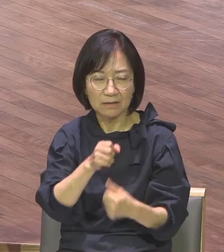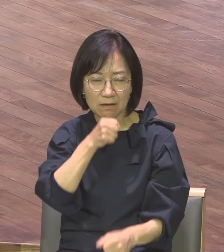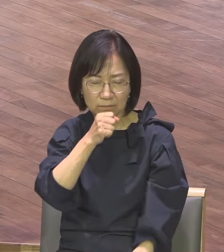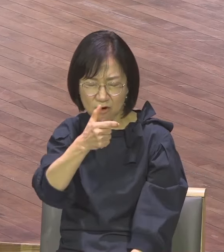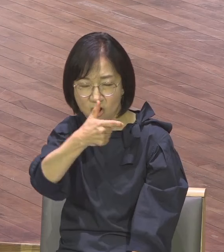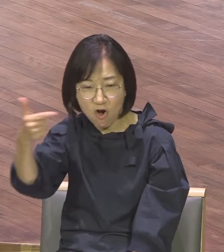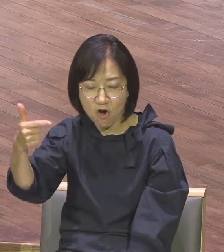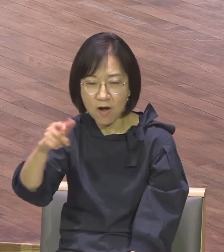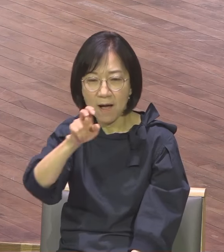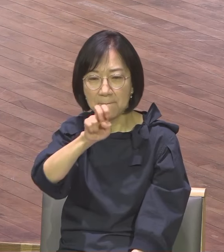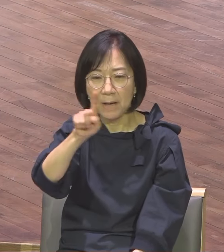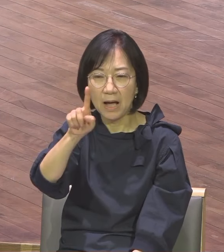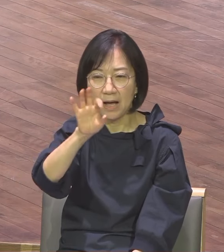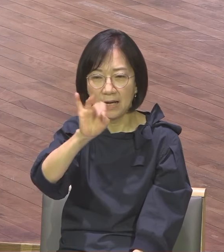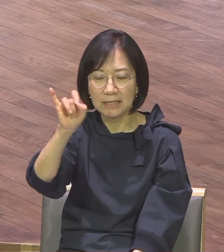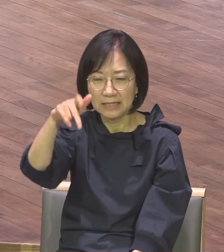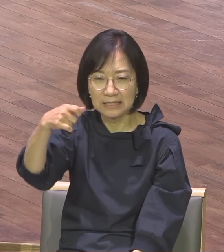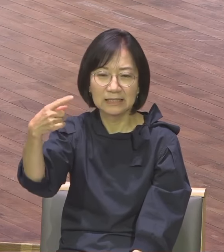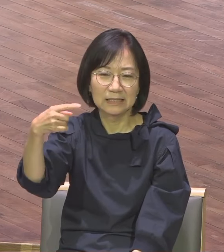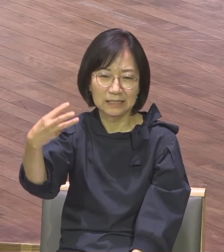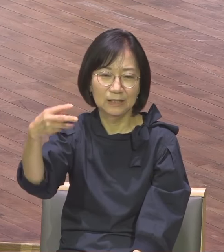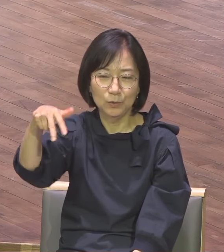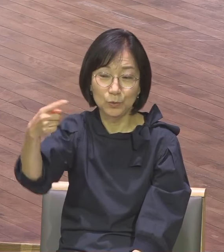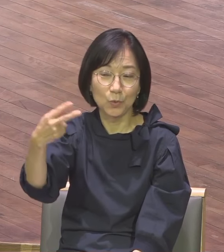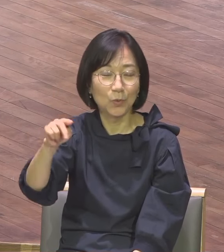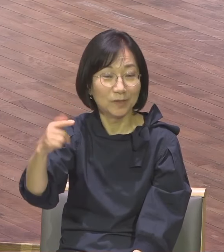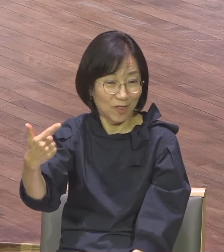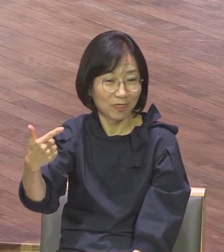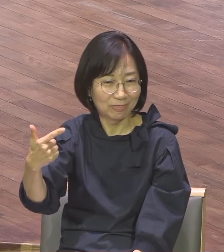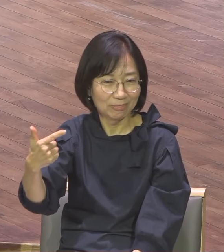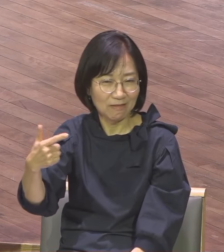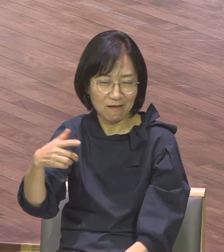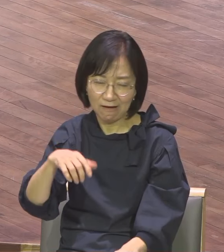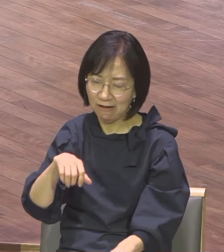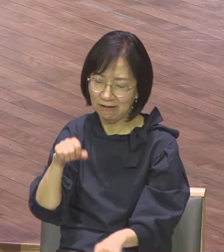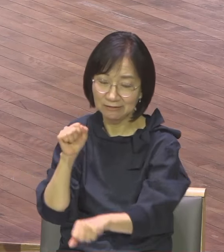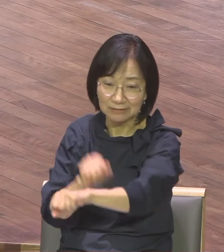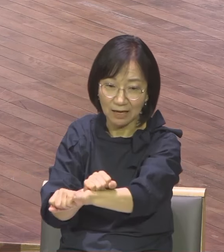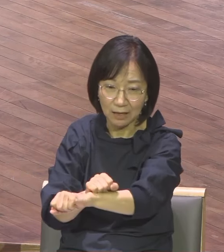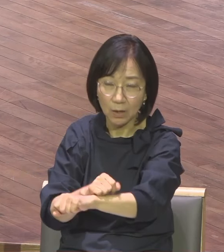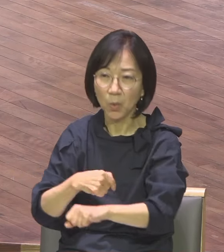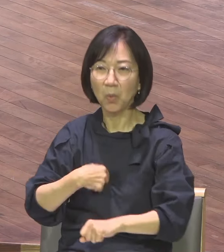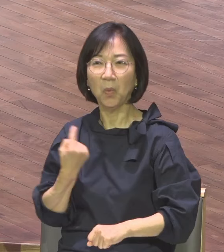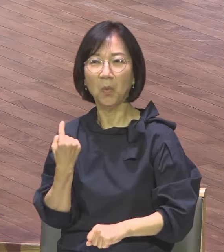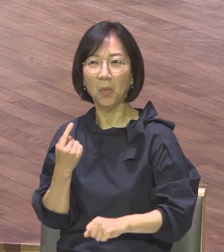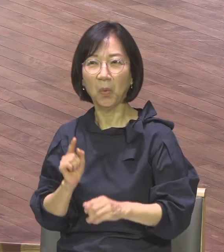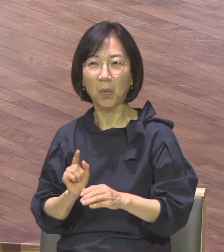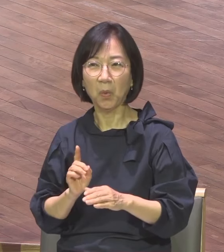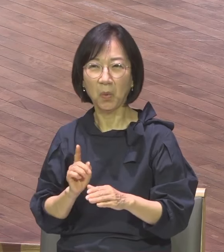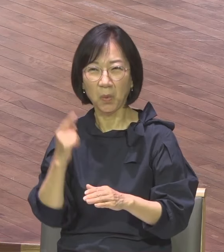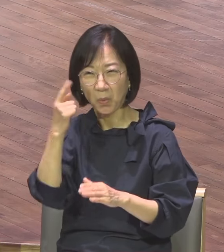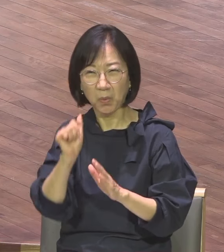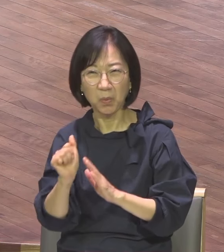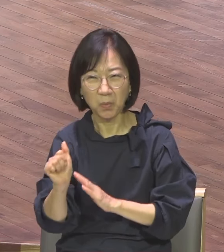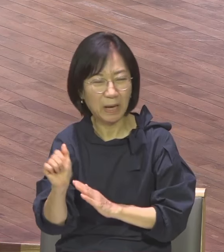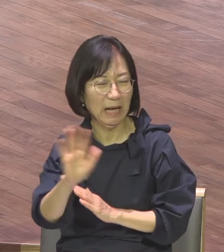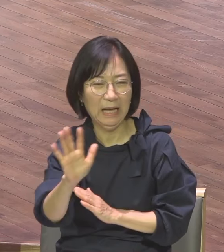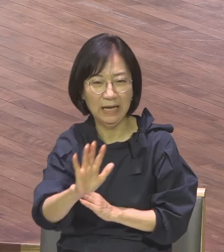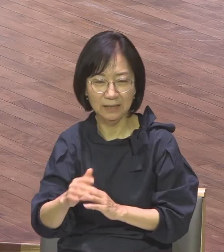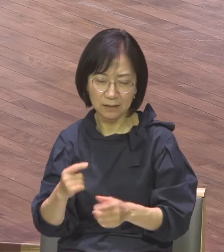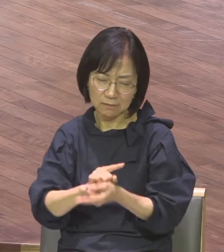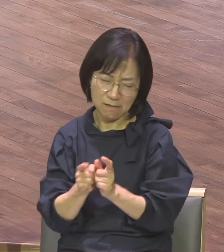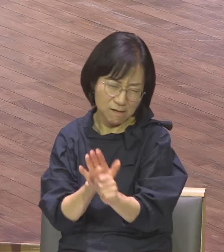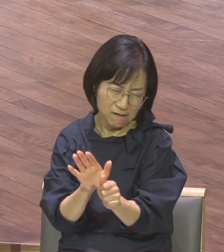거예요. 하나님 일도 마찬가지요. 어떤 한 사람의 경기가 아니고. 팀워크가 중요합니다. 팀워크.